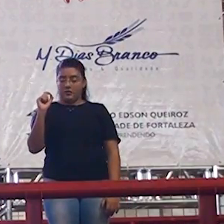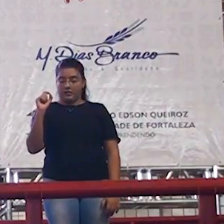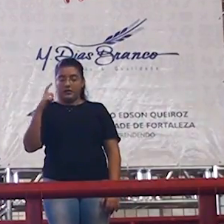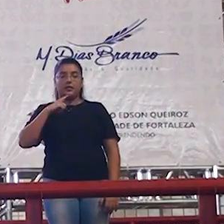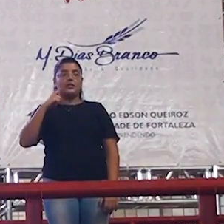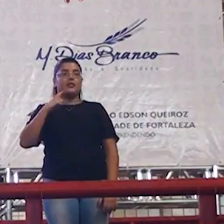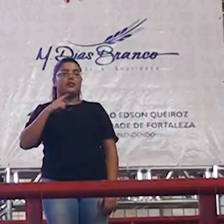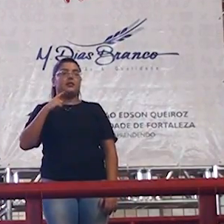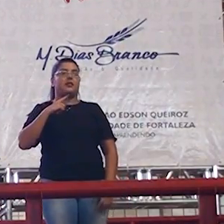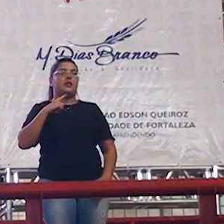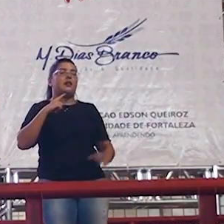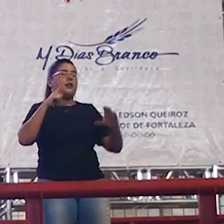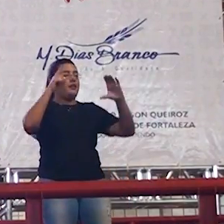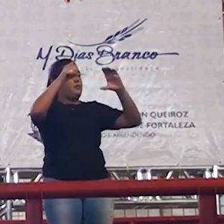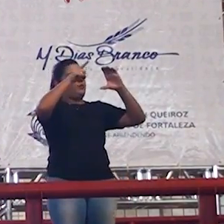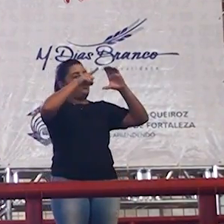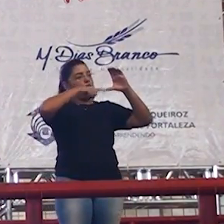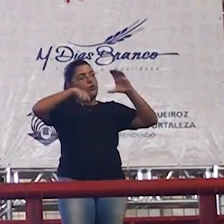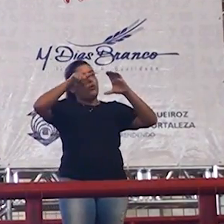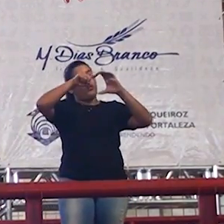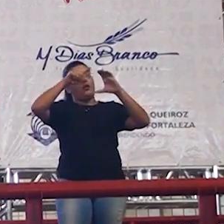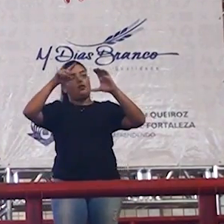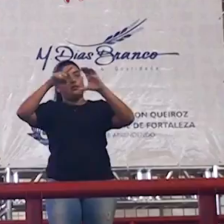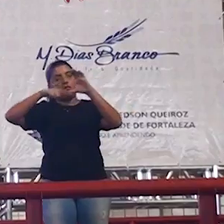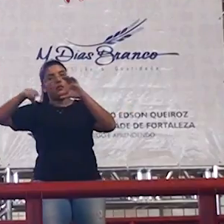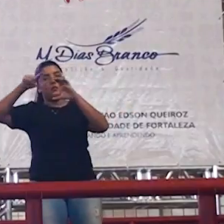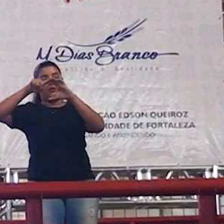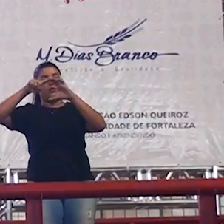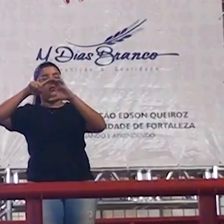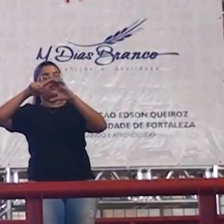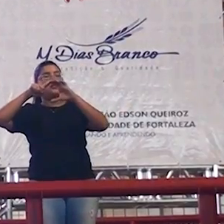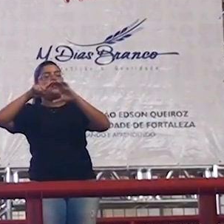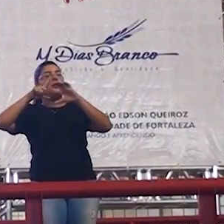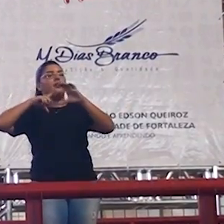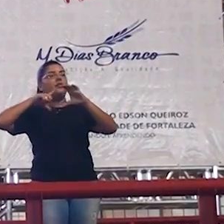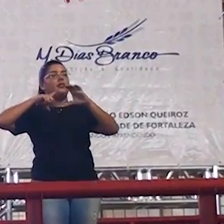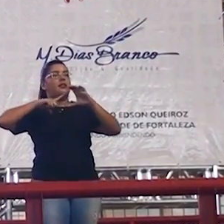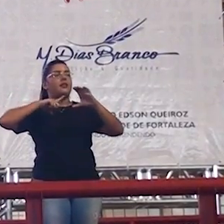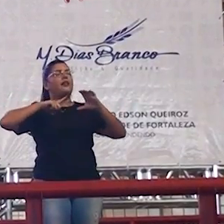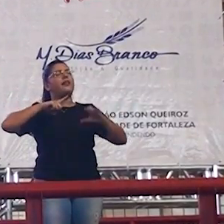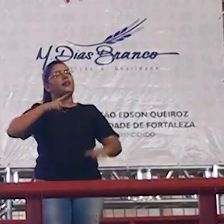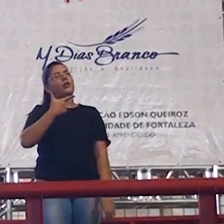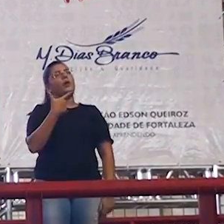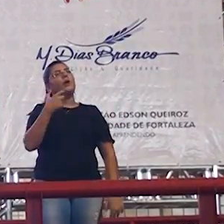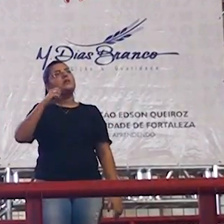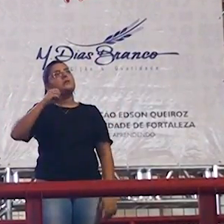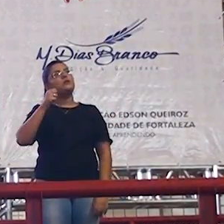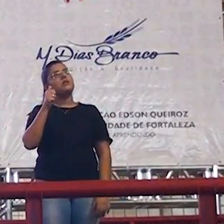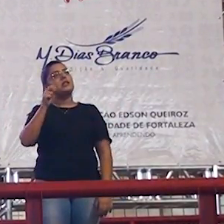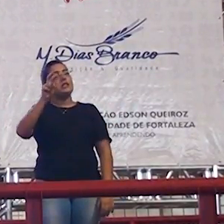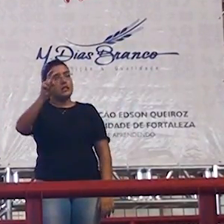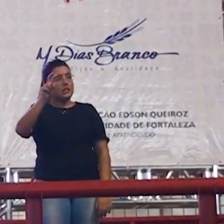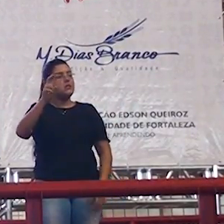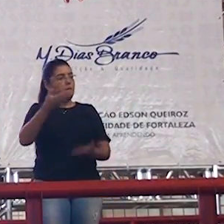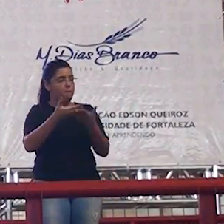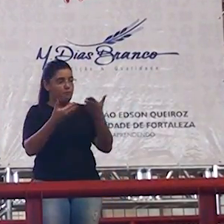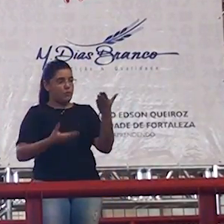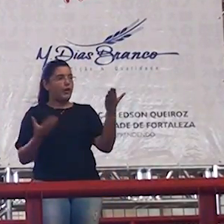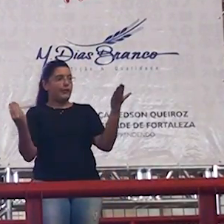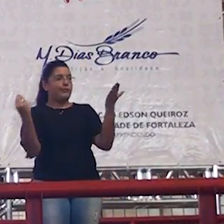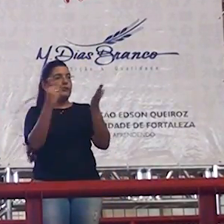Setores circulares. Isso aí é um item que caiu em 2015. Certo?